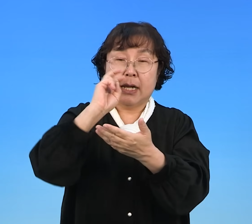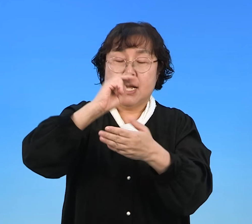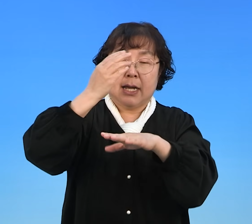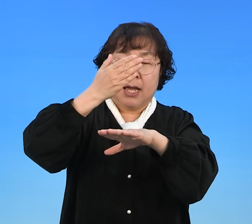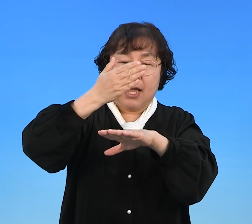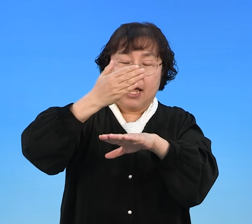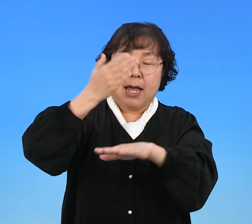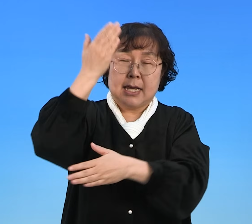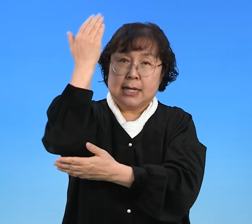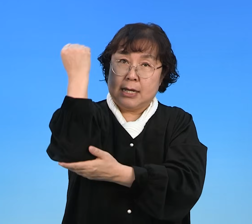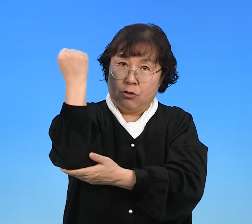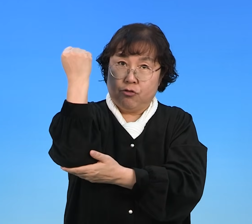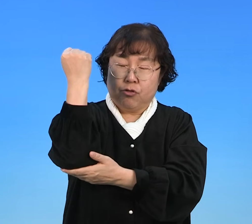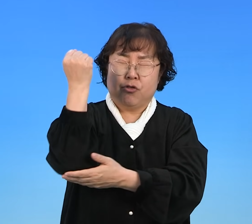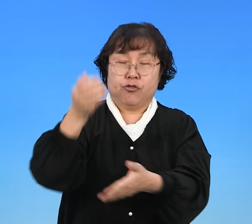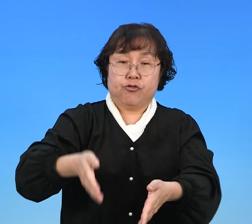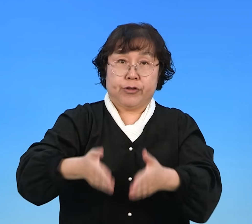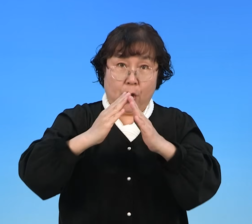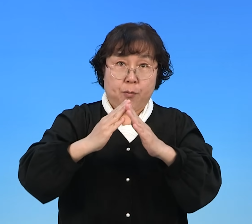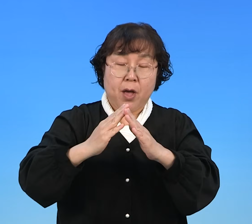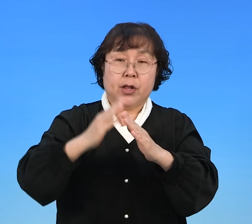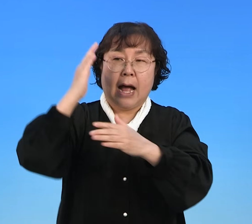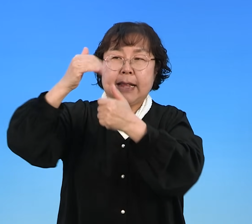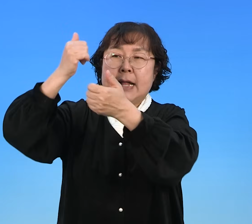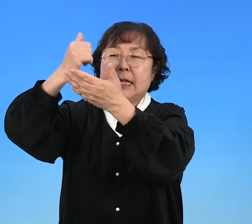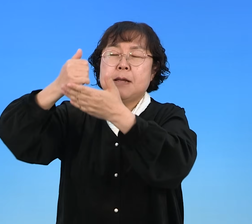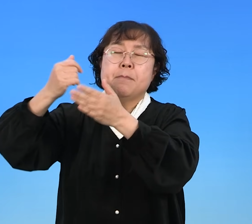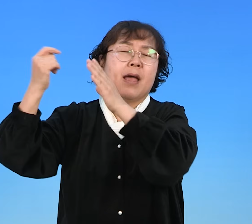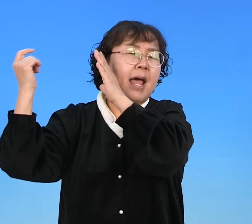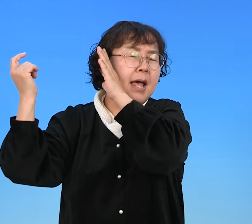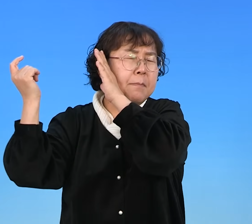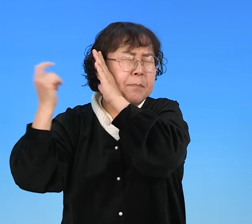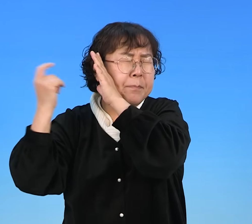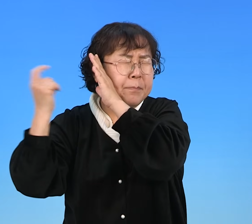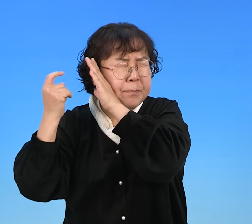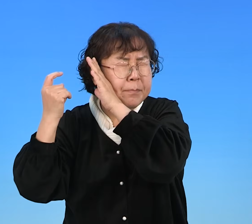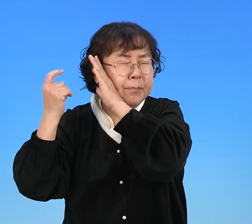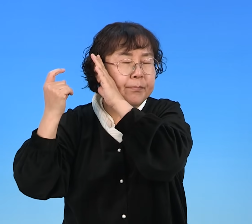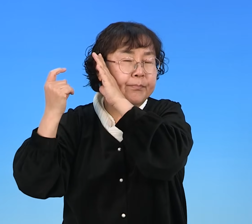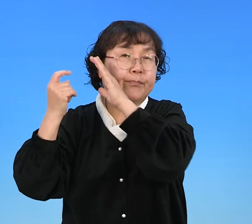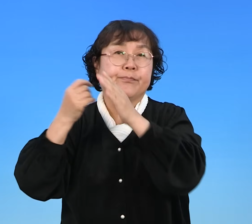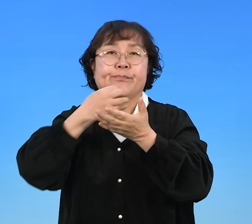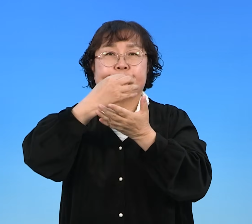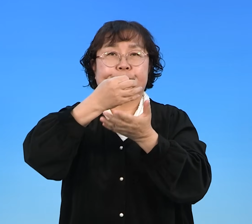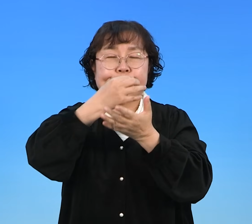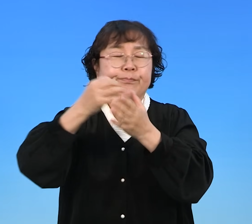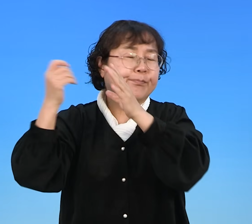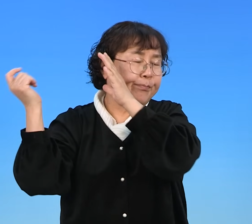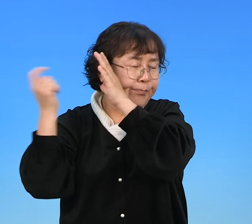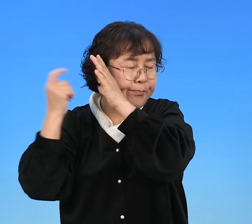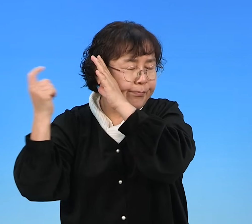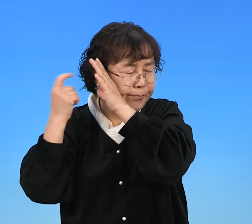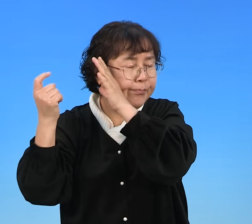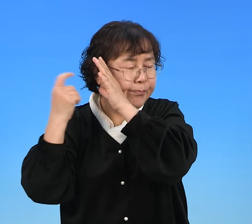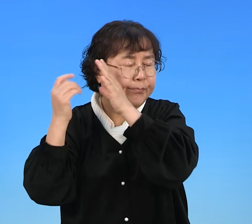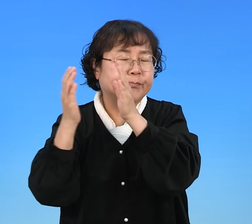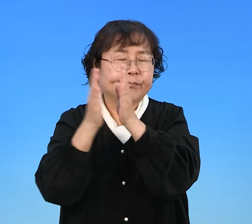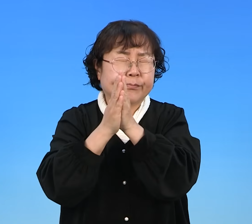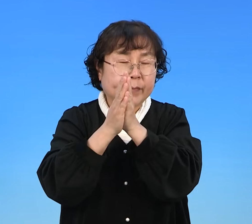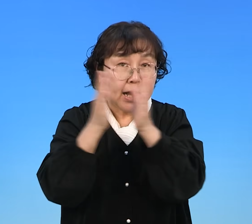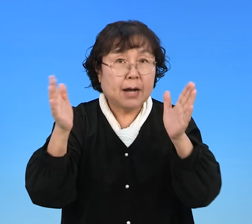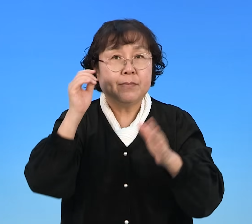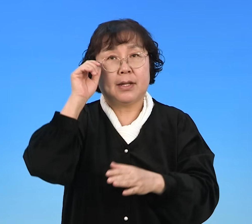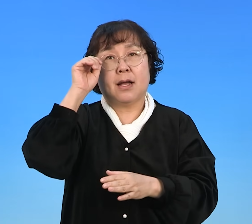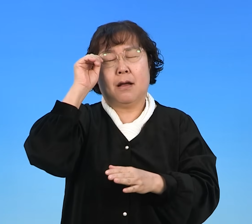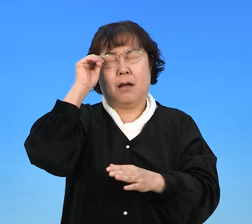힘들다, 어렵다, 그냥 힘들어 죽겠다, 그런 이 말을 입에 달고 살았지만, 그런데 하나님께서